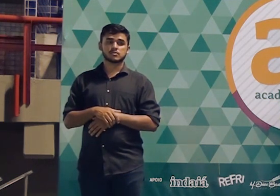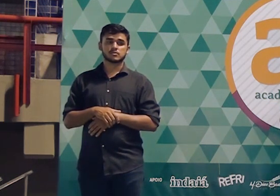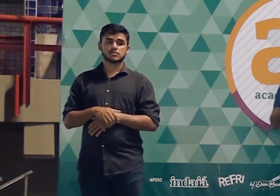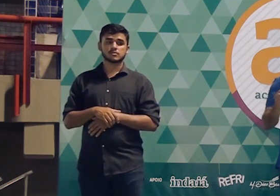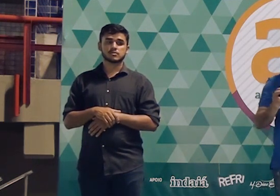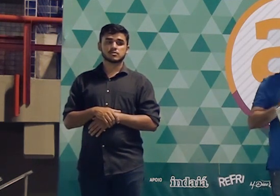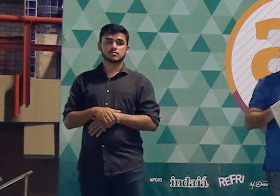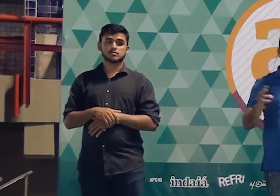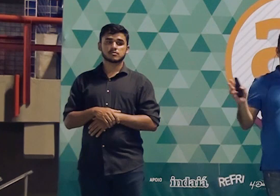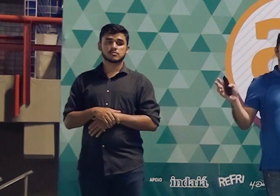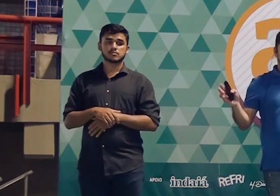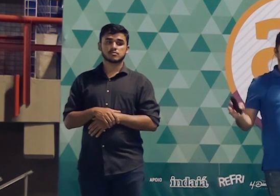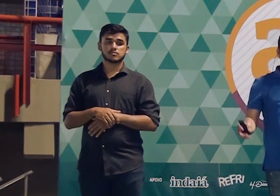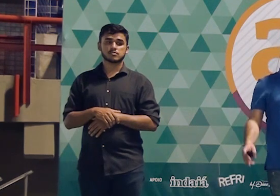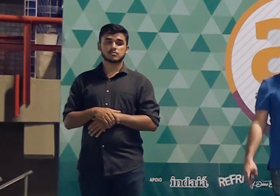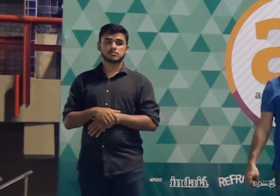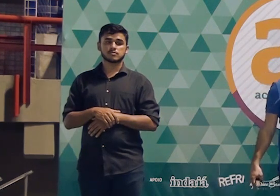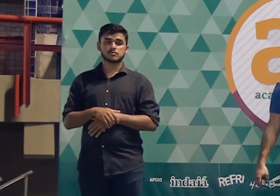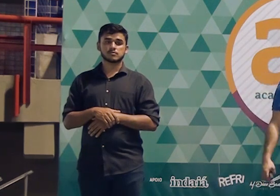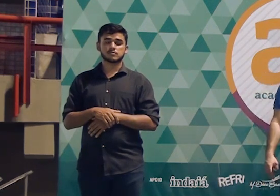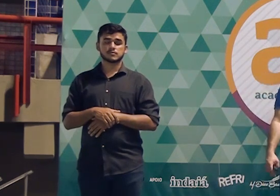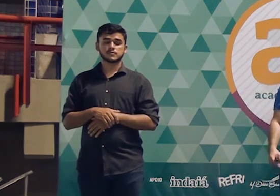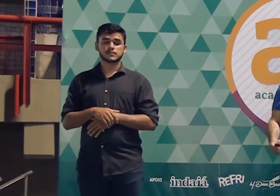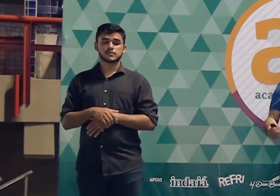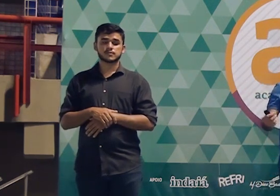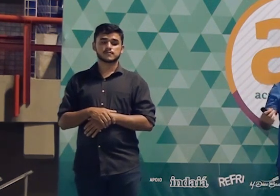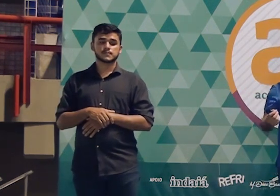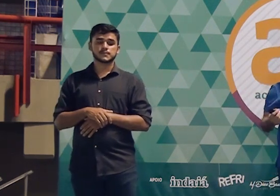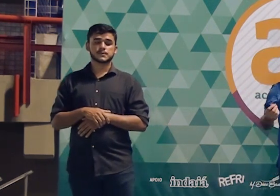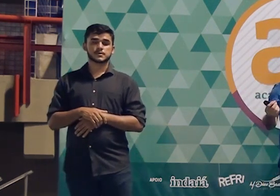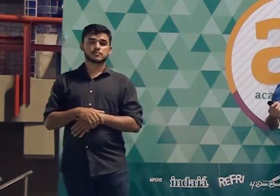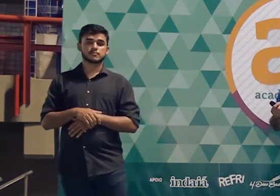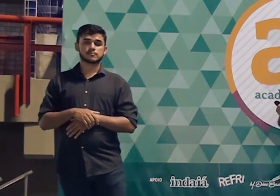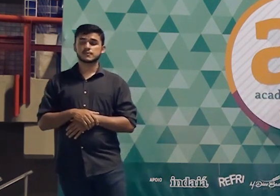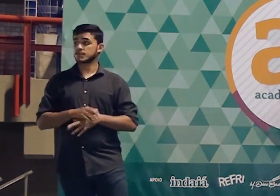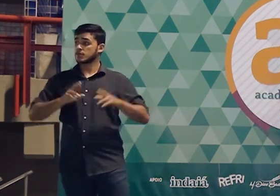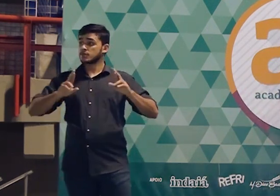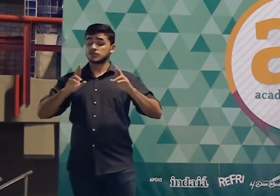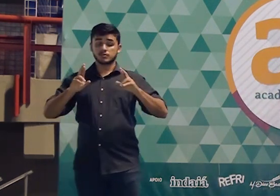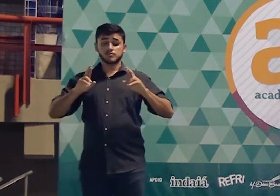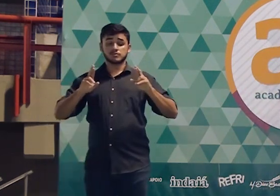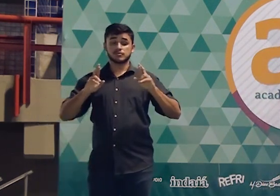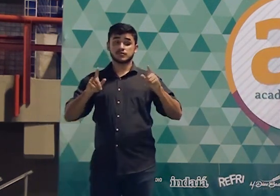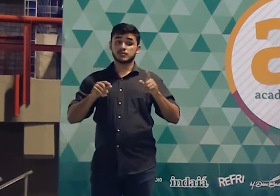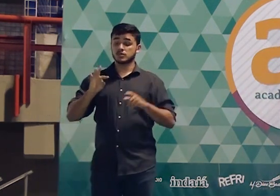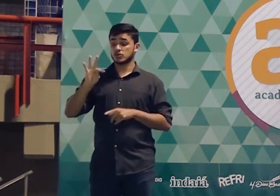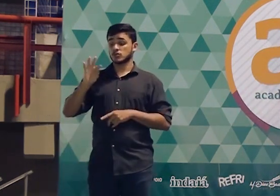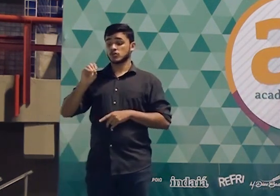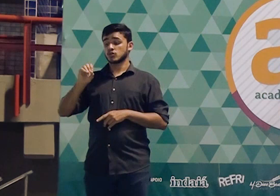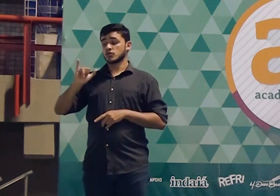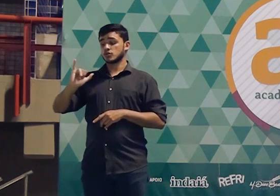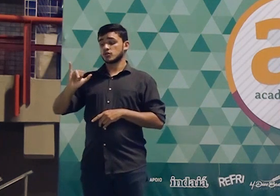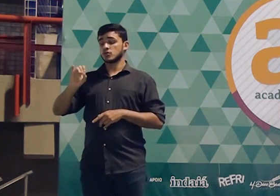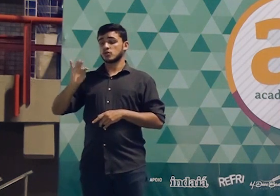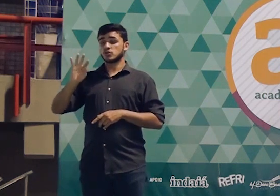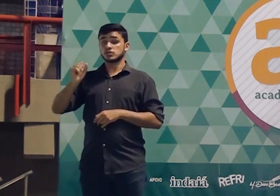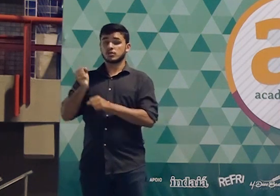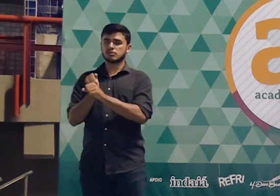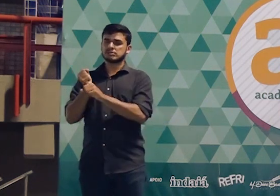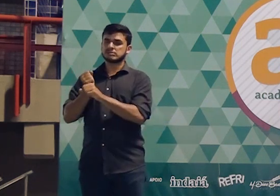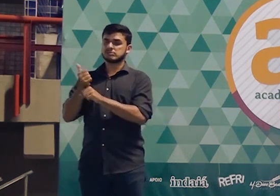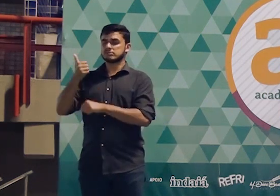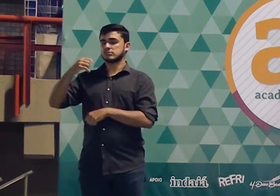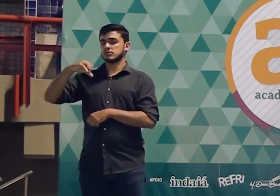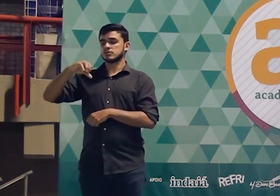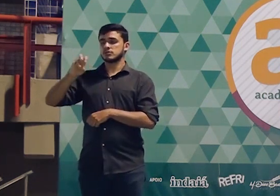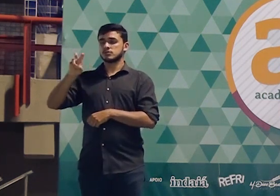Não, tá? É bem diferente. Ok? Até pelo período, até pela época. O Toyota já é nos anos 50, o Ford é